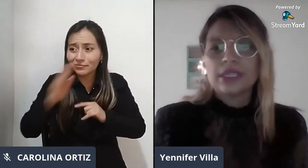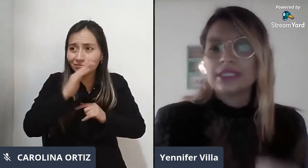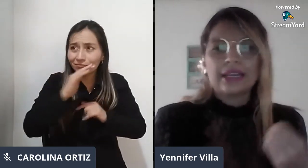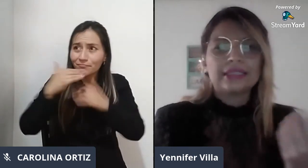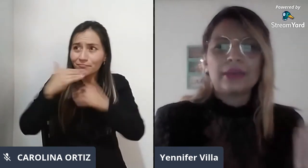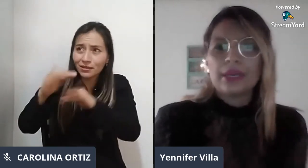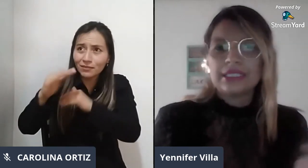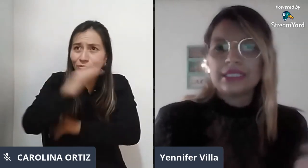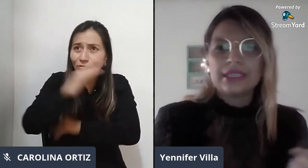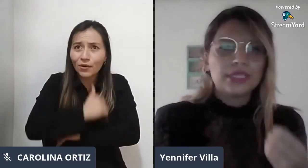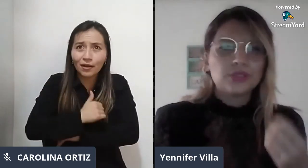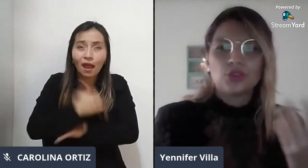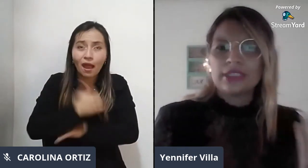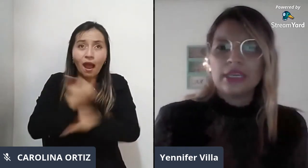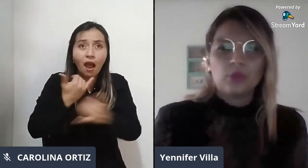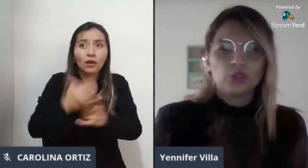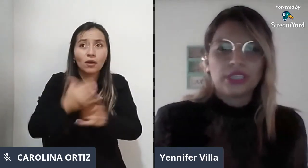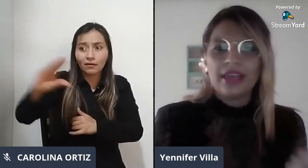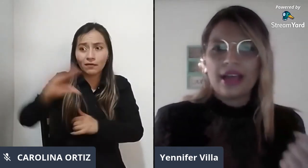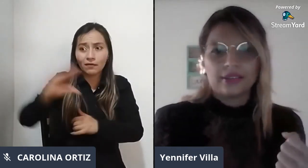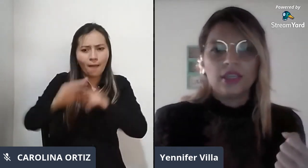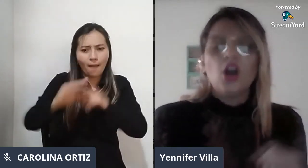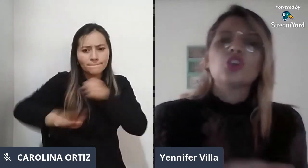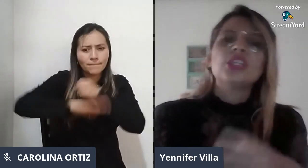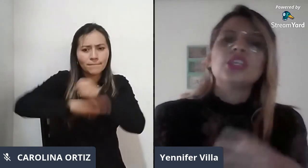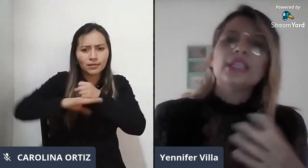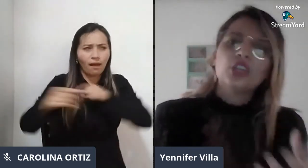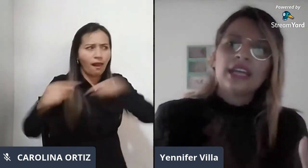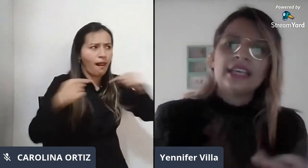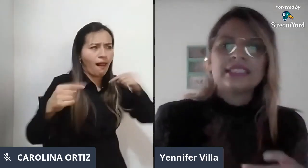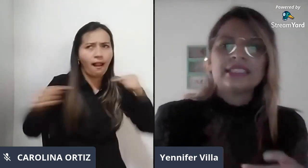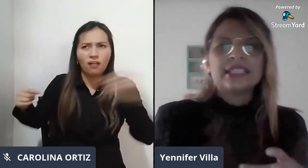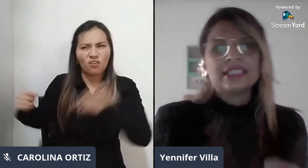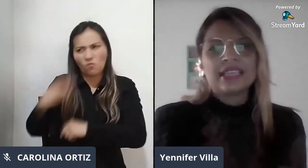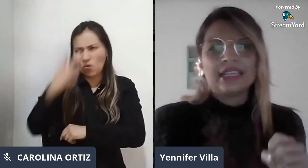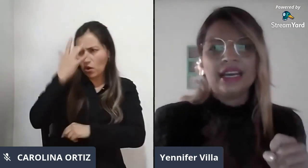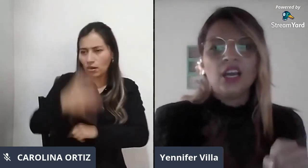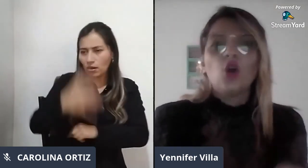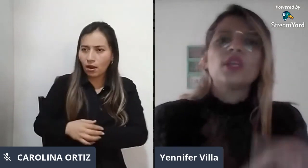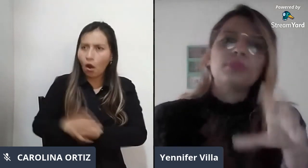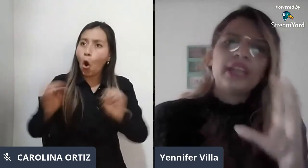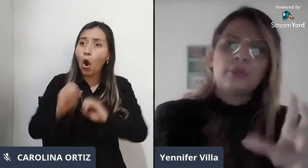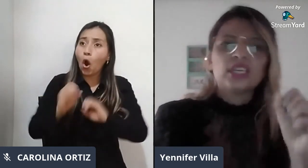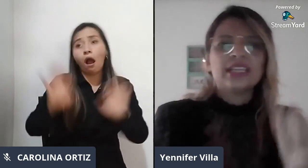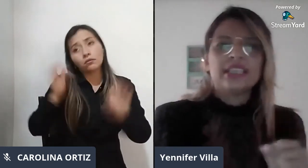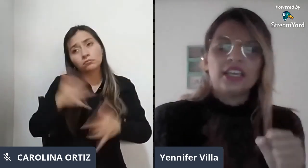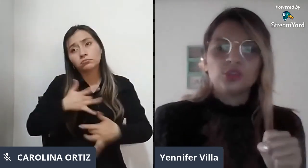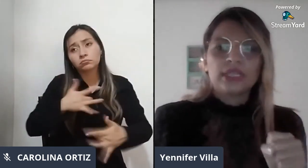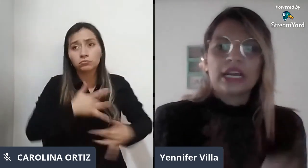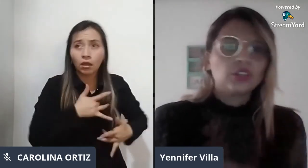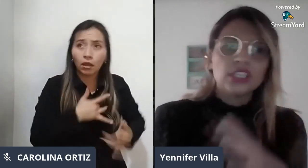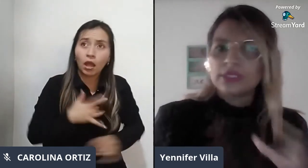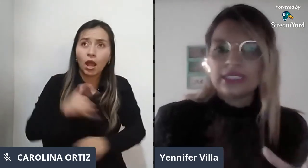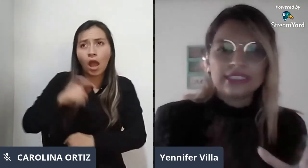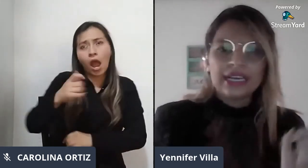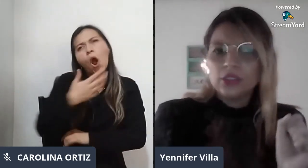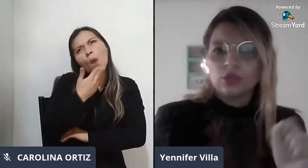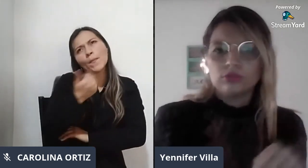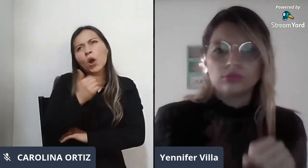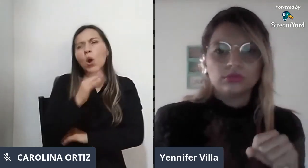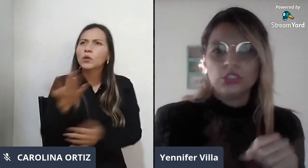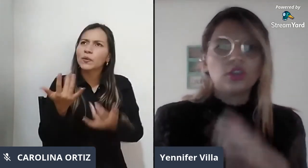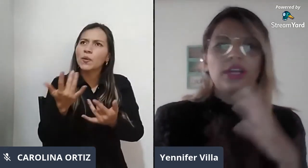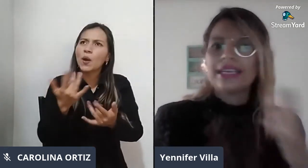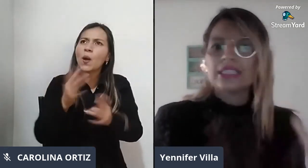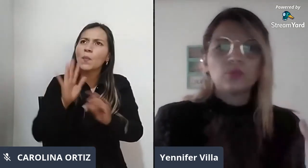algunos se preguntan si la renta básica es una discusión que tenemos que dar. O si la solidaridad es necesaria o esperamos a que lleguen los mercados que no están